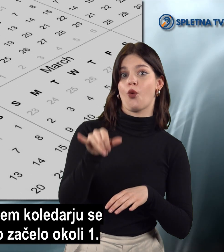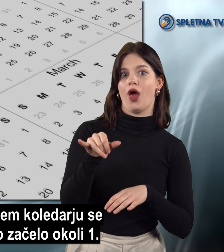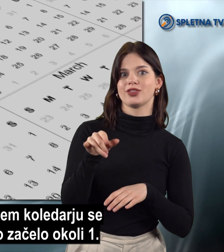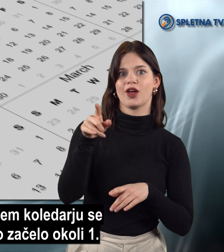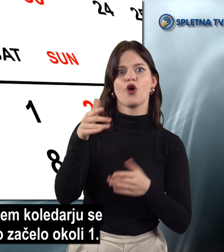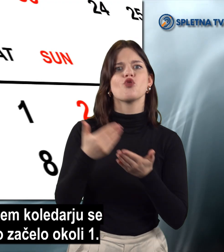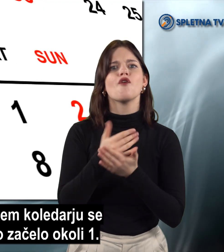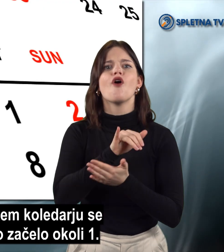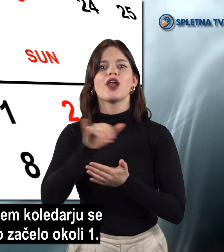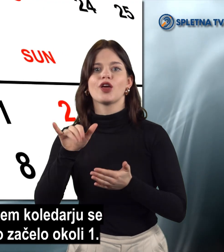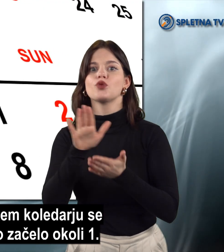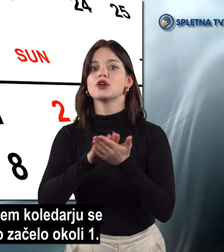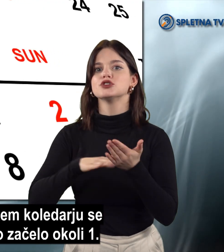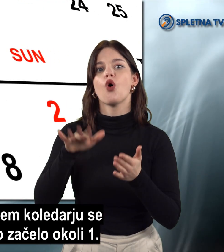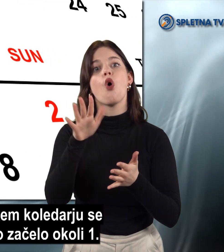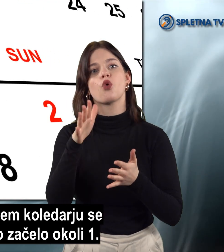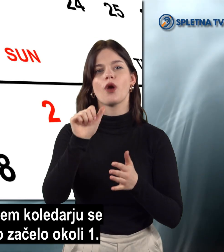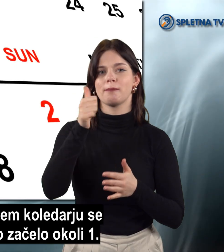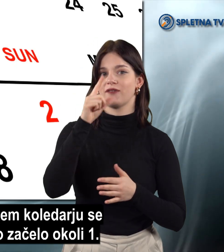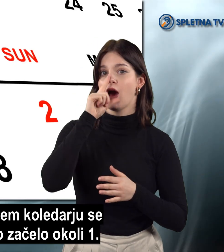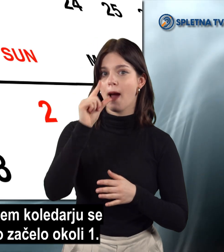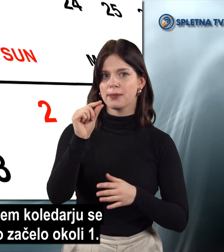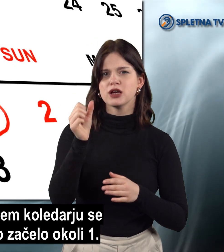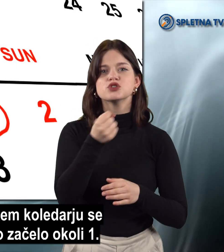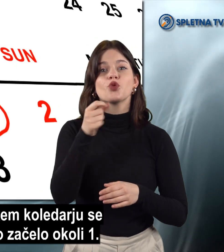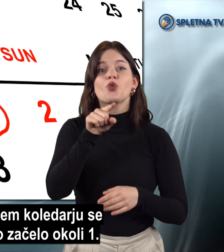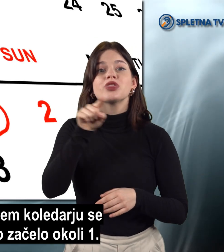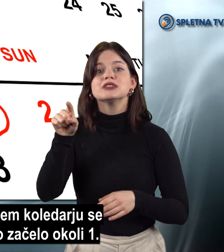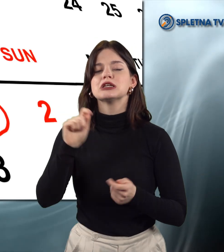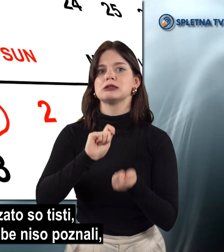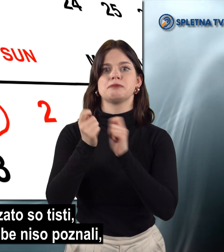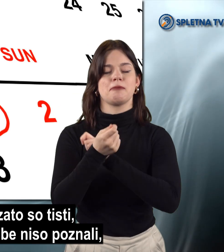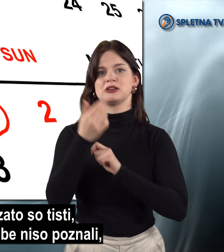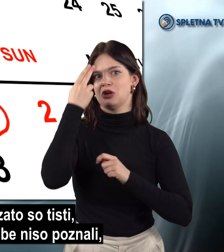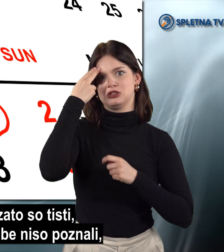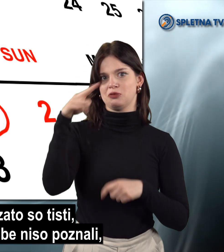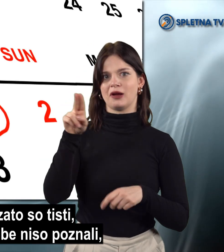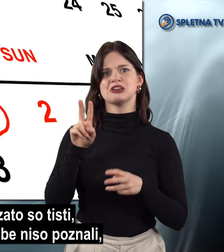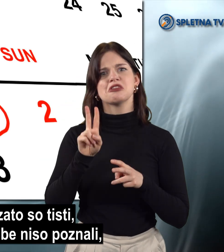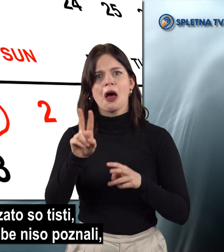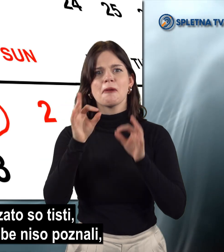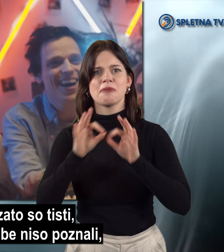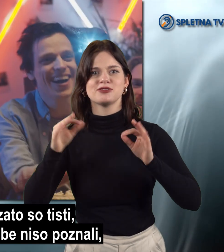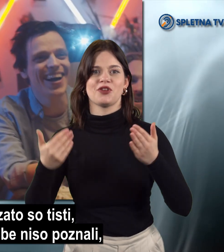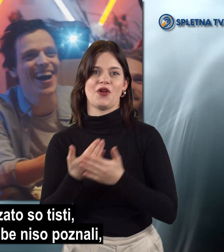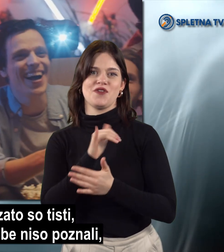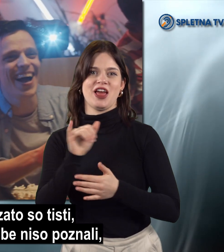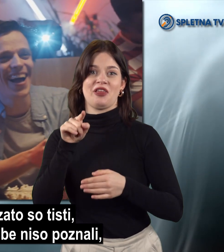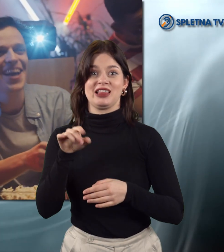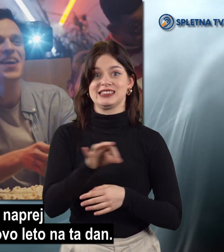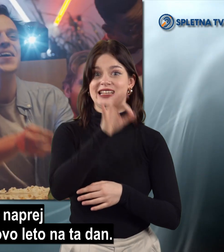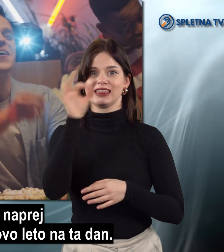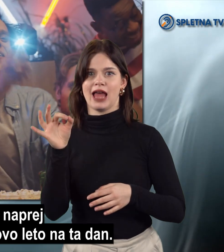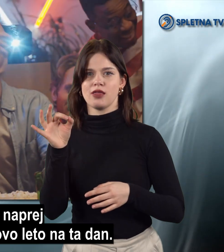julijanskem koledarju se je novo leto začelo okoli 1. aprila, zato so tisti, ki spremembe niso poznali,